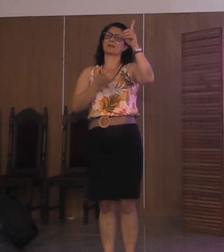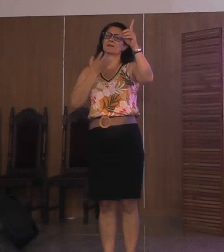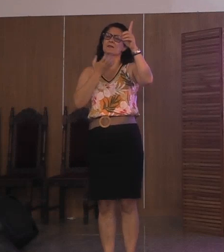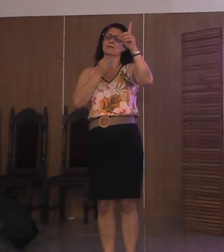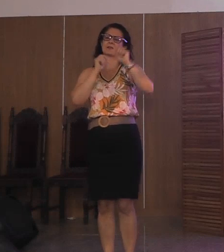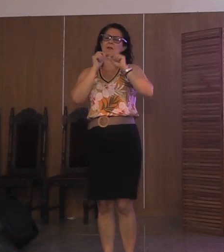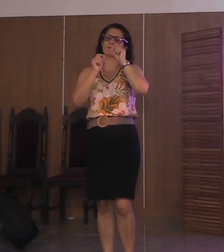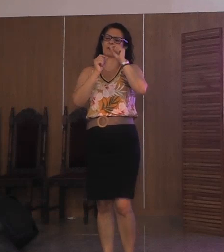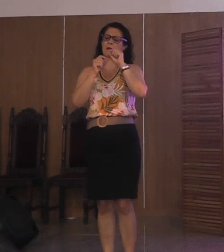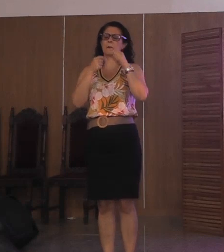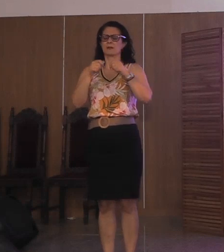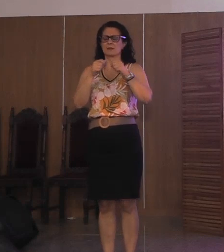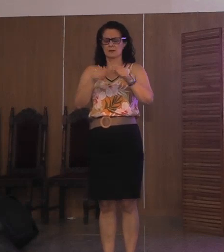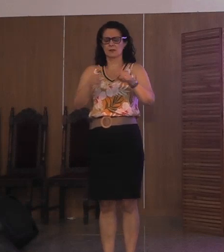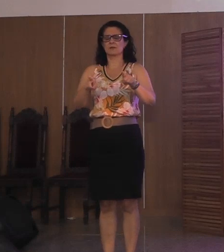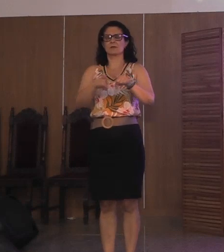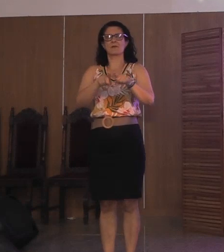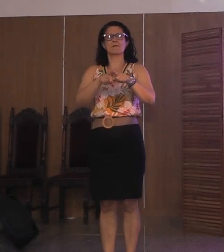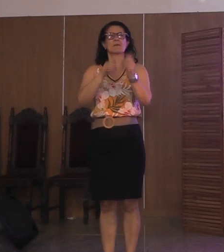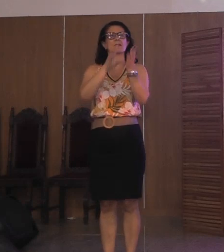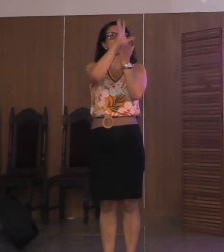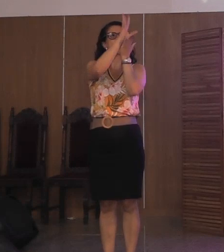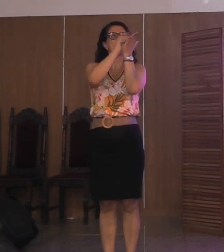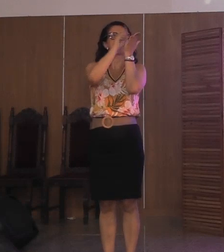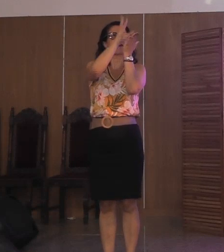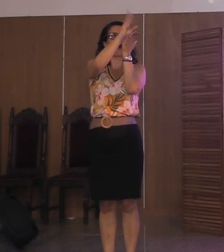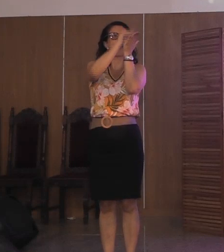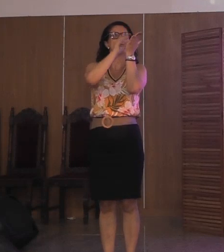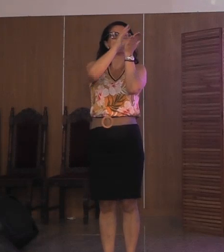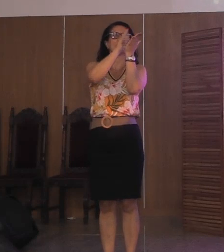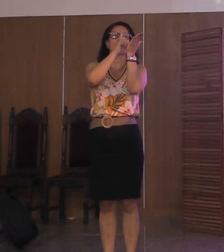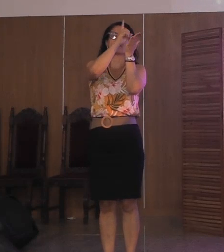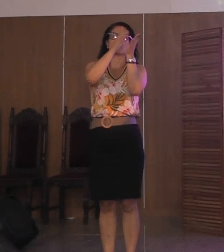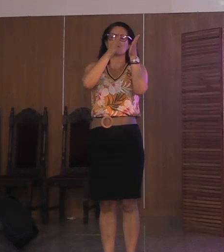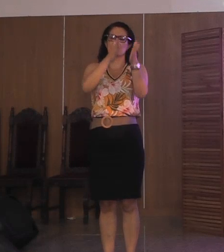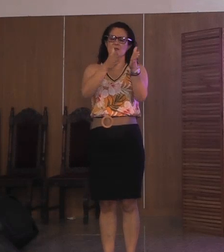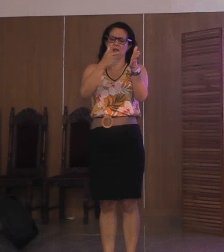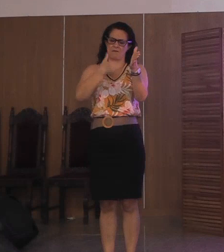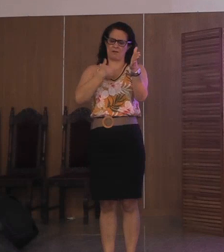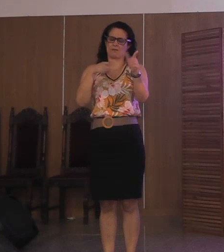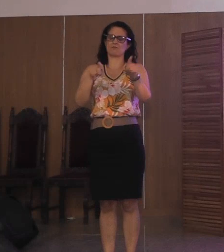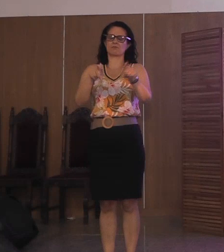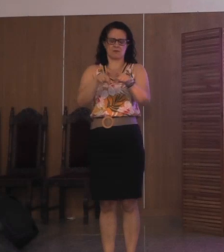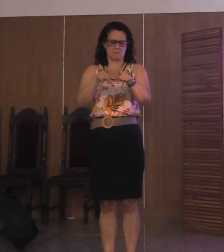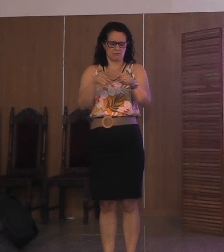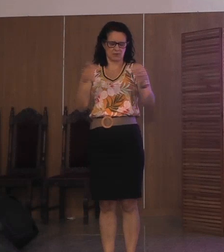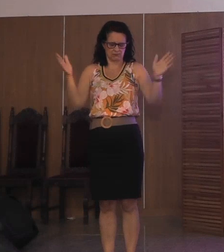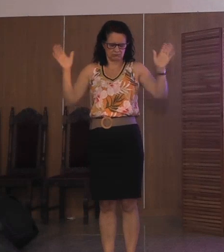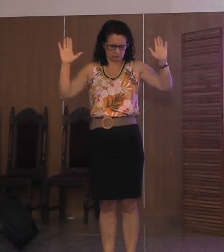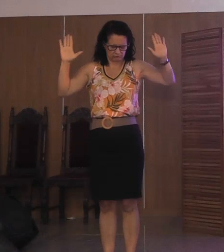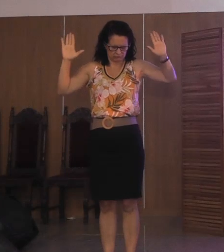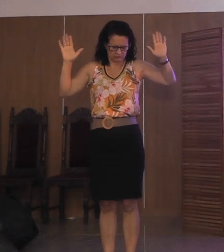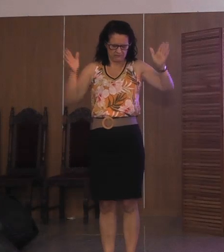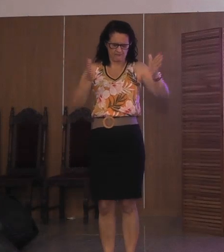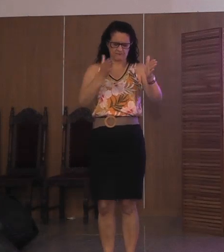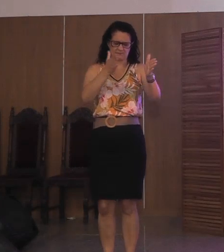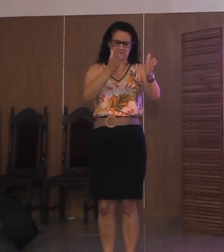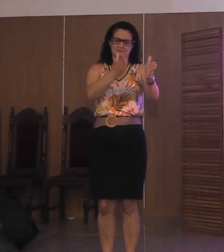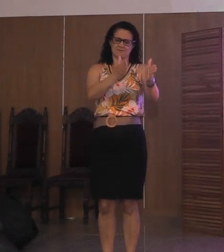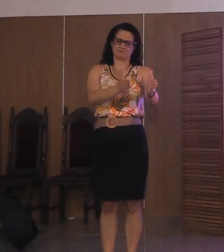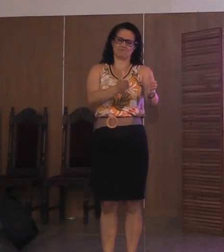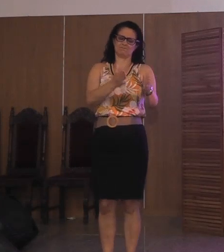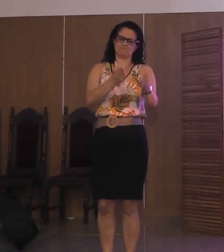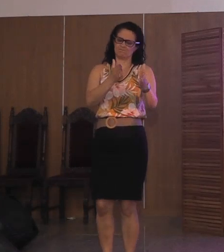Seja fiel. Seja fiel a Ele, a sua palavra, querido. Porque o Senhor